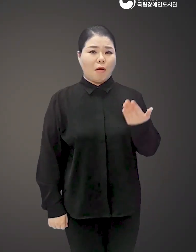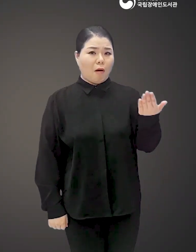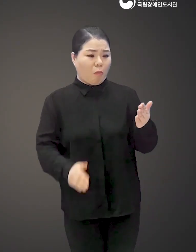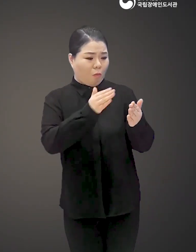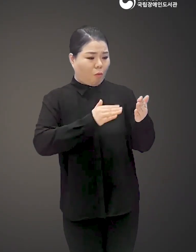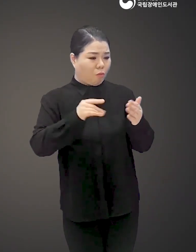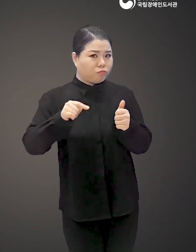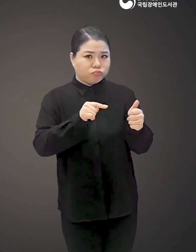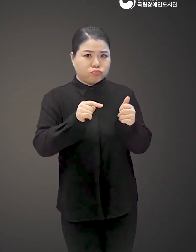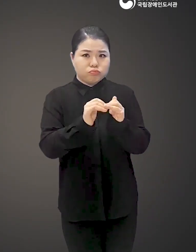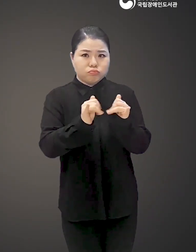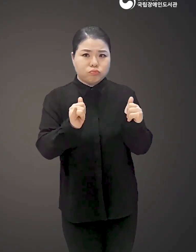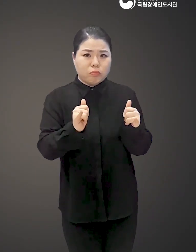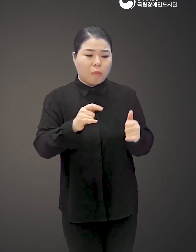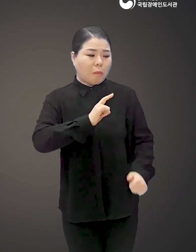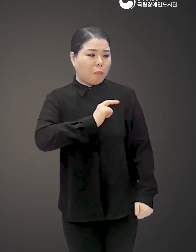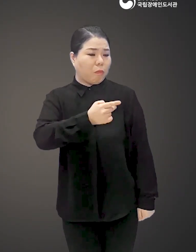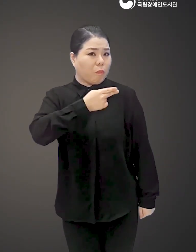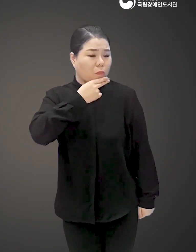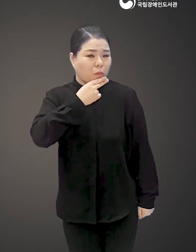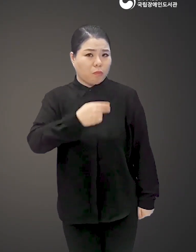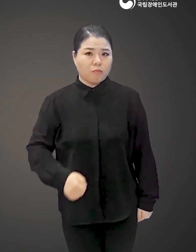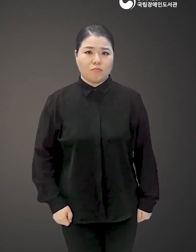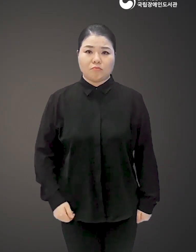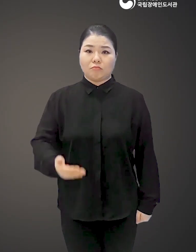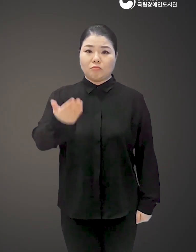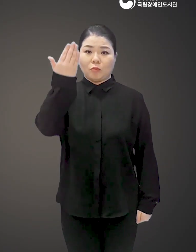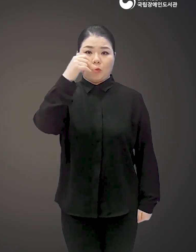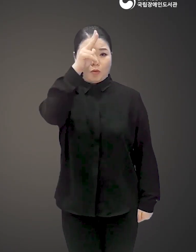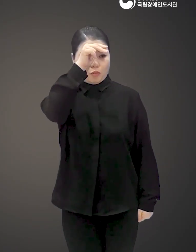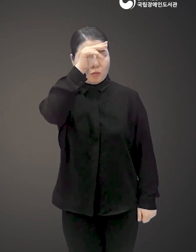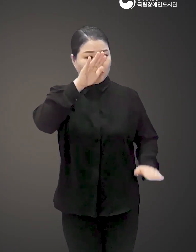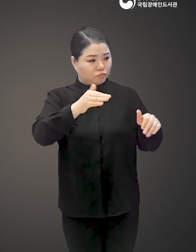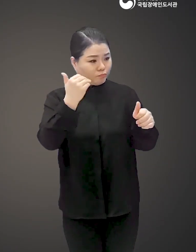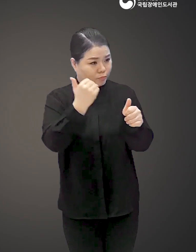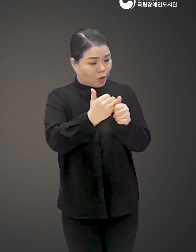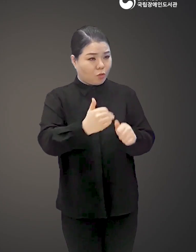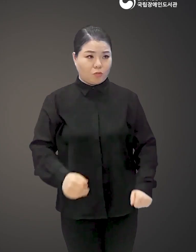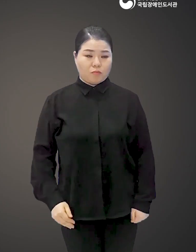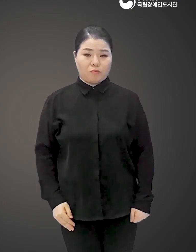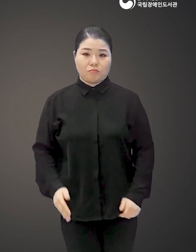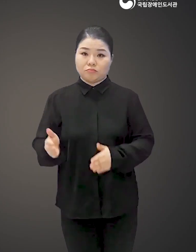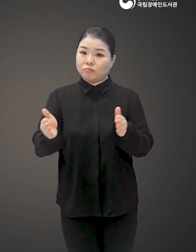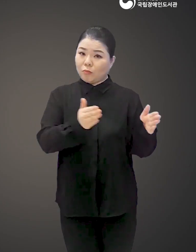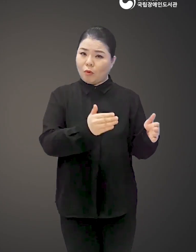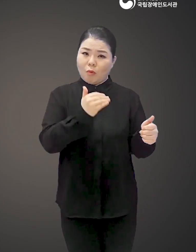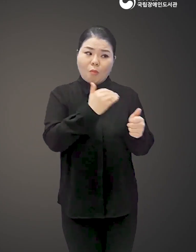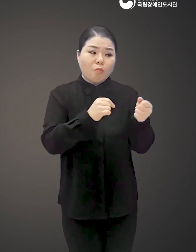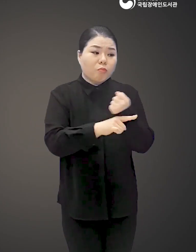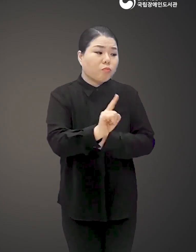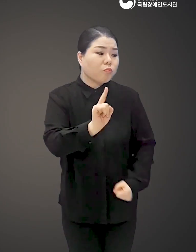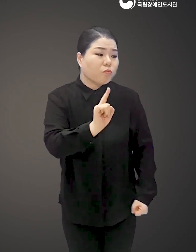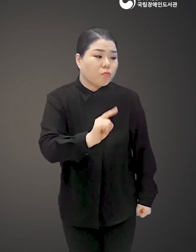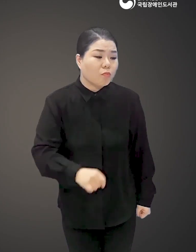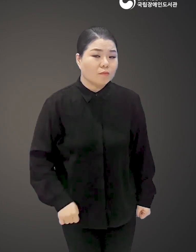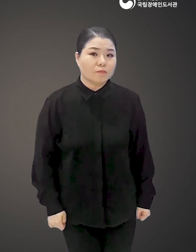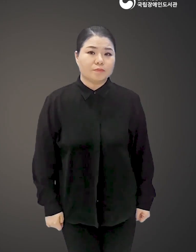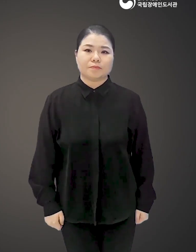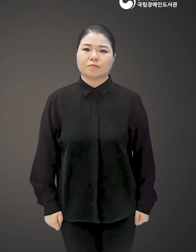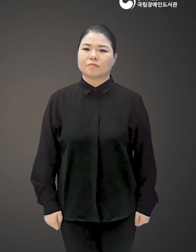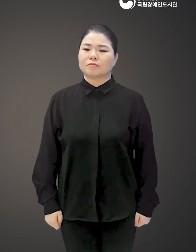당신은 제대로 된 탐정도 아니잖아요. 해고당한 전직 경찰이지. 그나저나 잘린 이유가